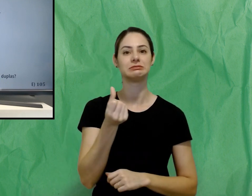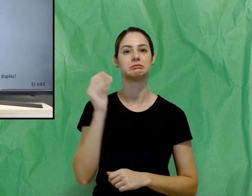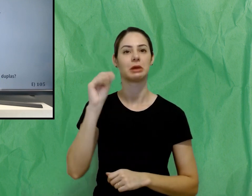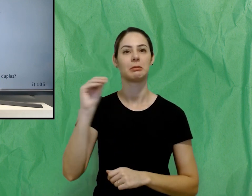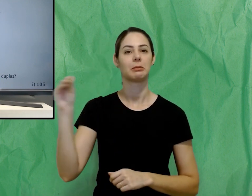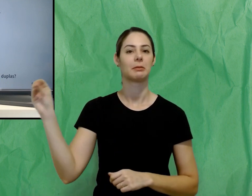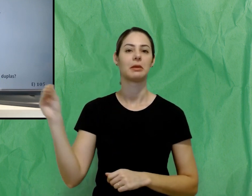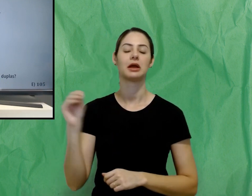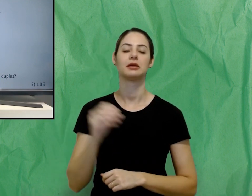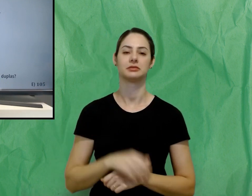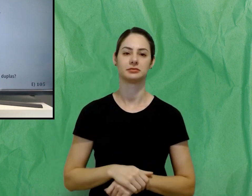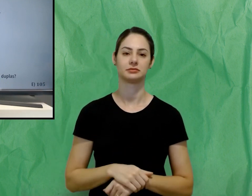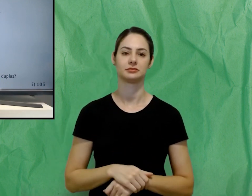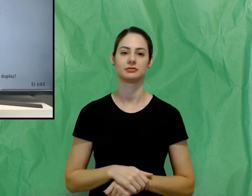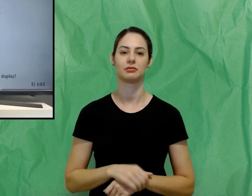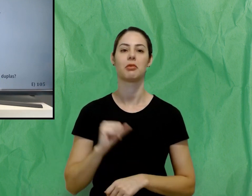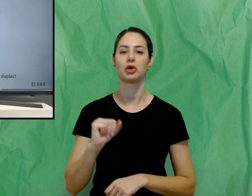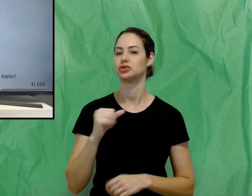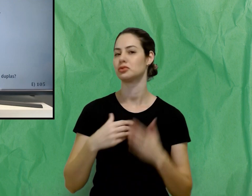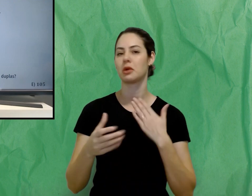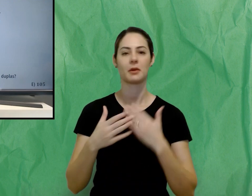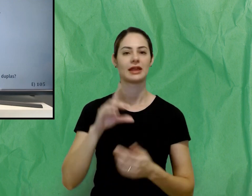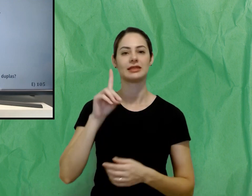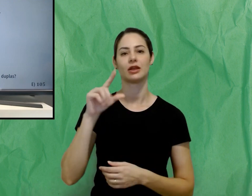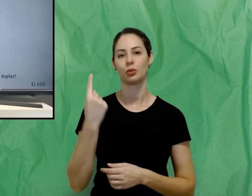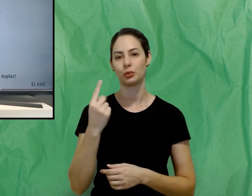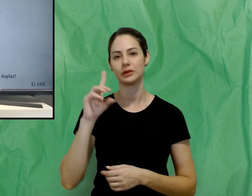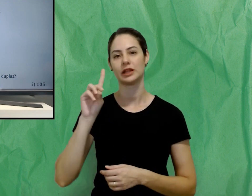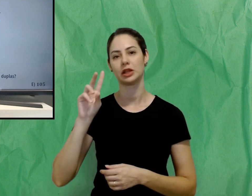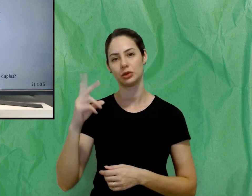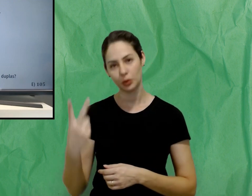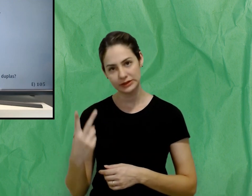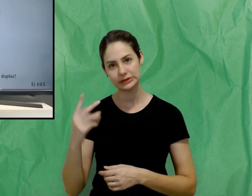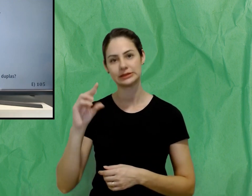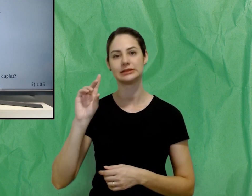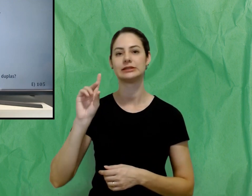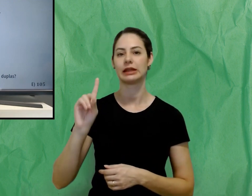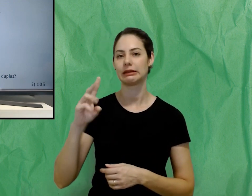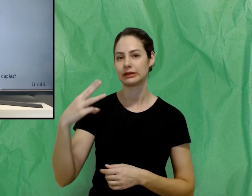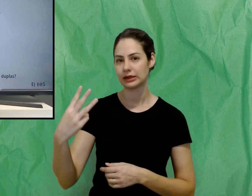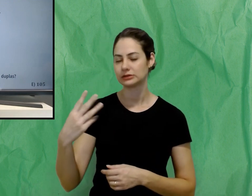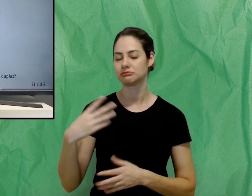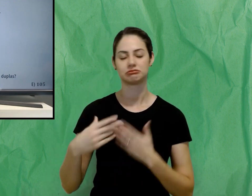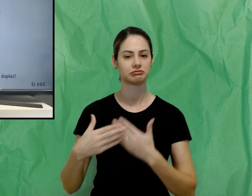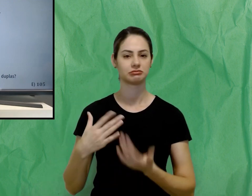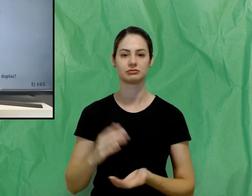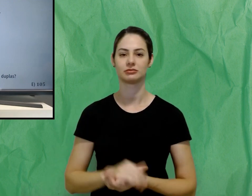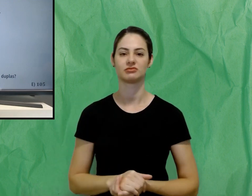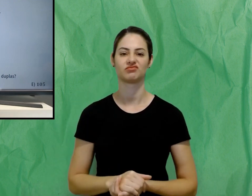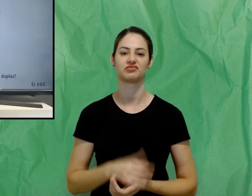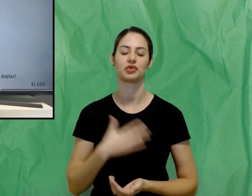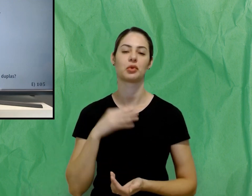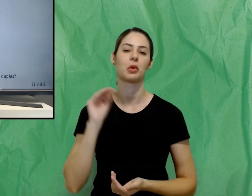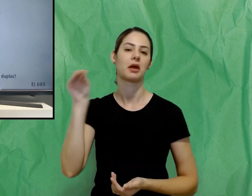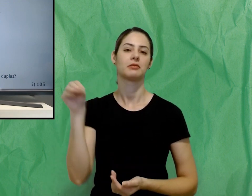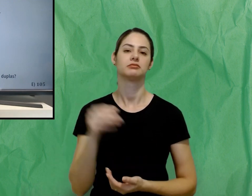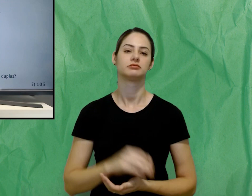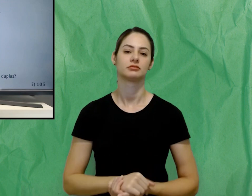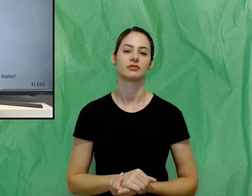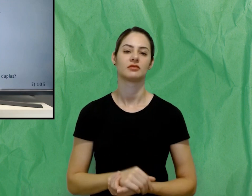De fato, posso escolher qualquer um desses 6. Suponhamos que eu escolha aqui